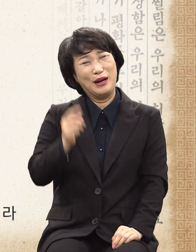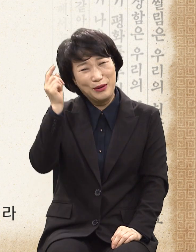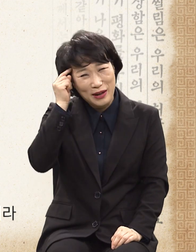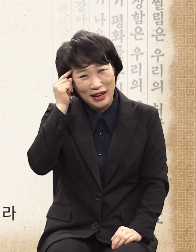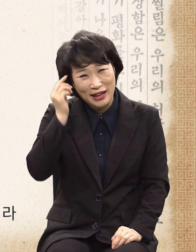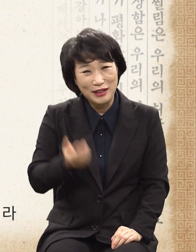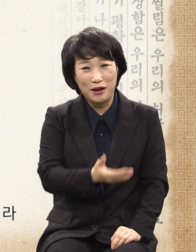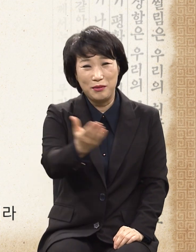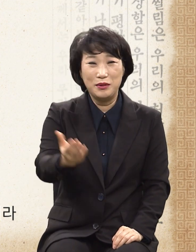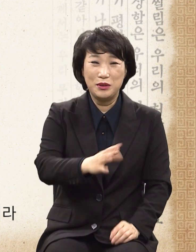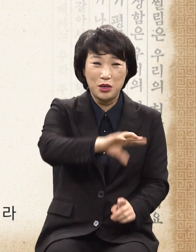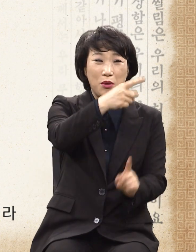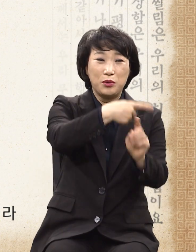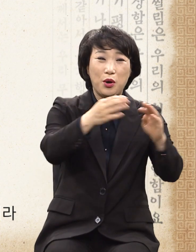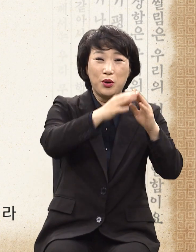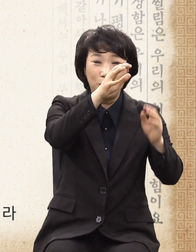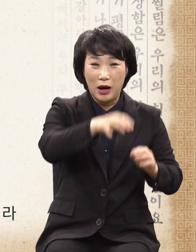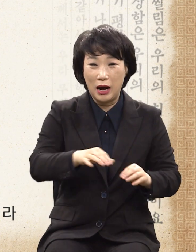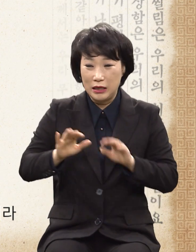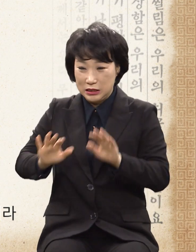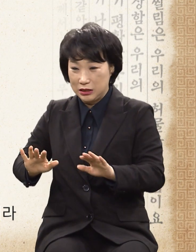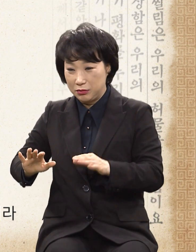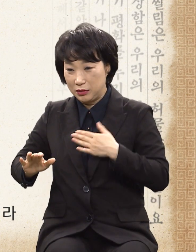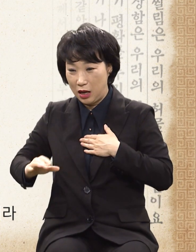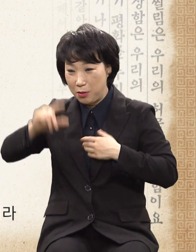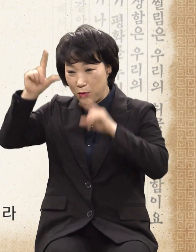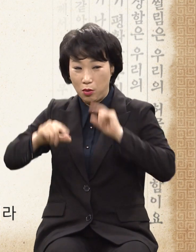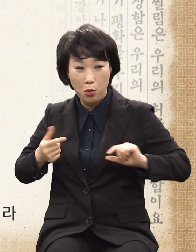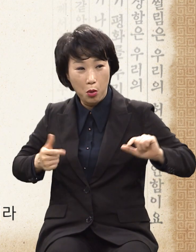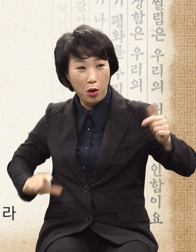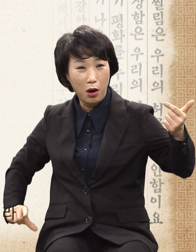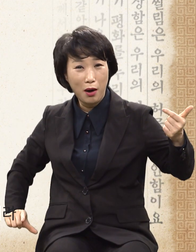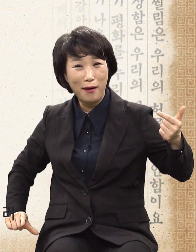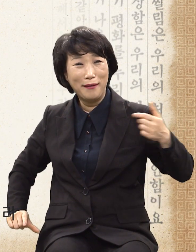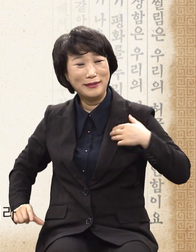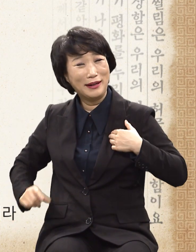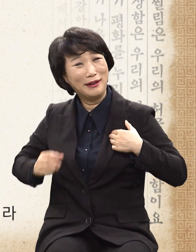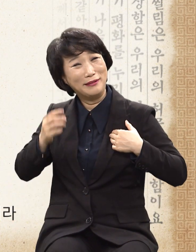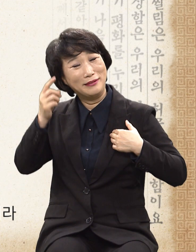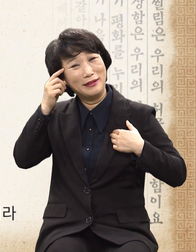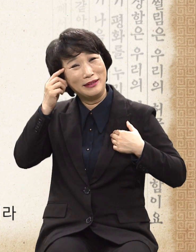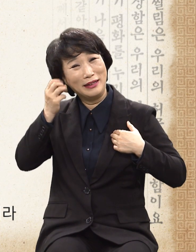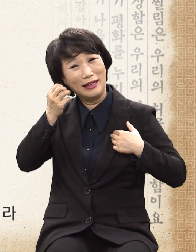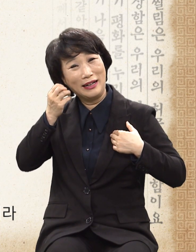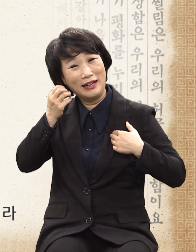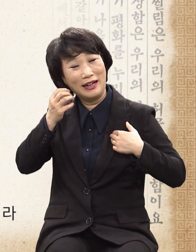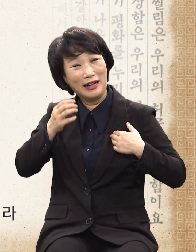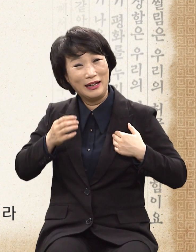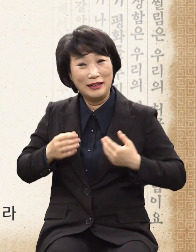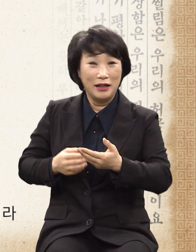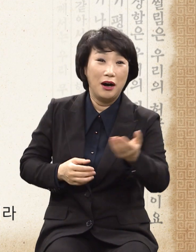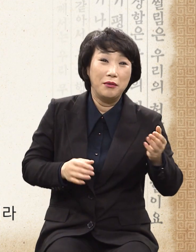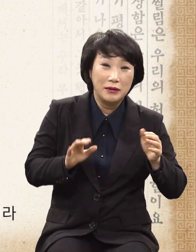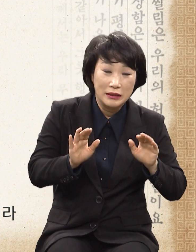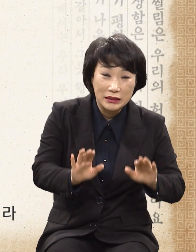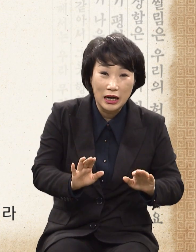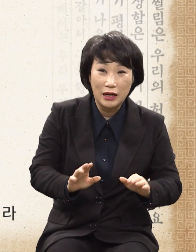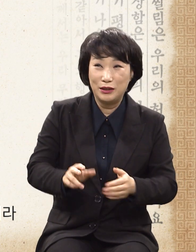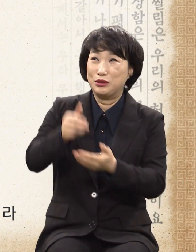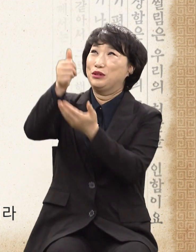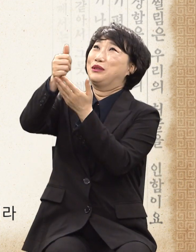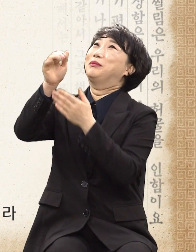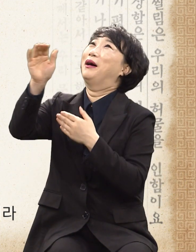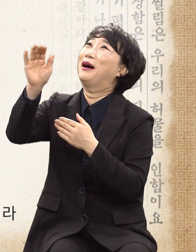그리 초대교회와 오늘 내 모습은 그렇게 다른지. 응? 그저